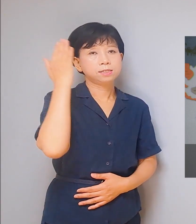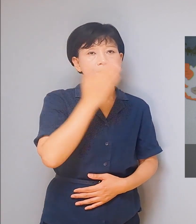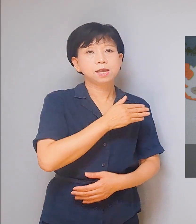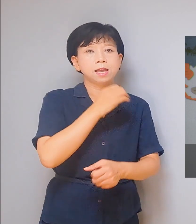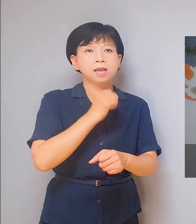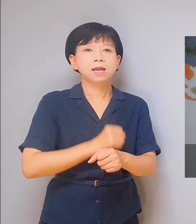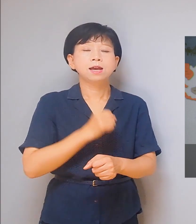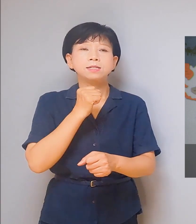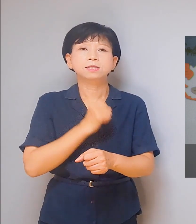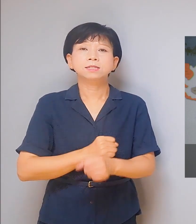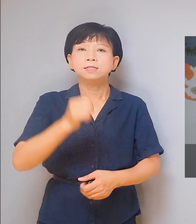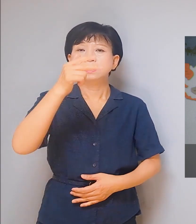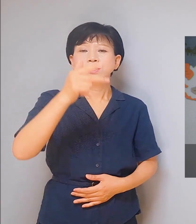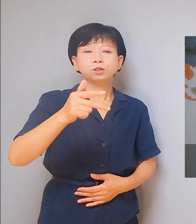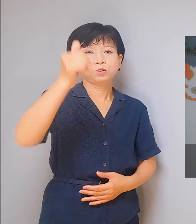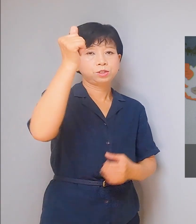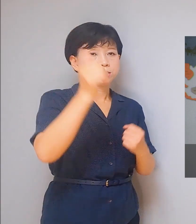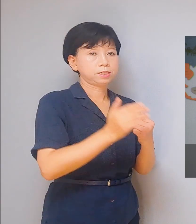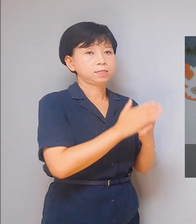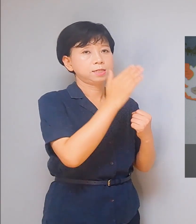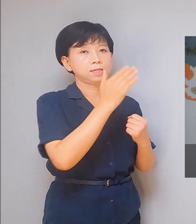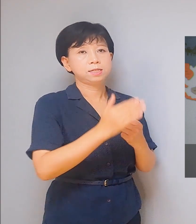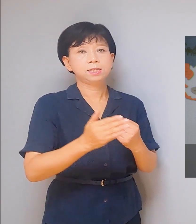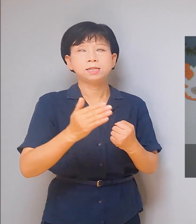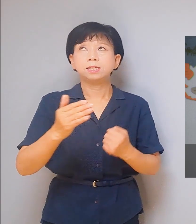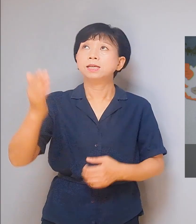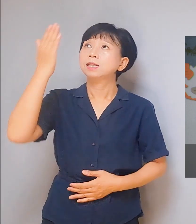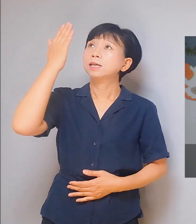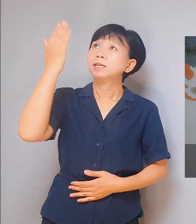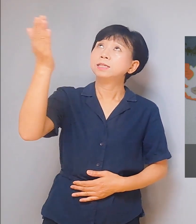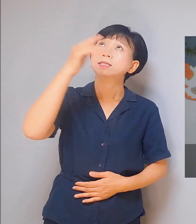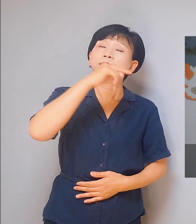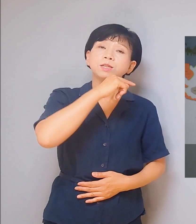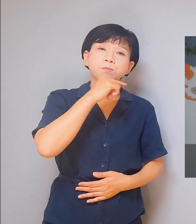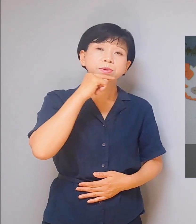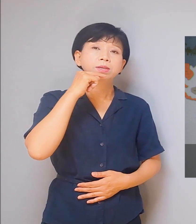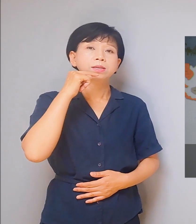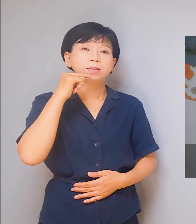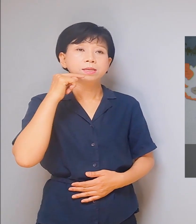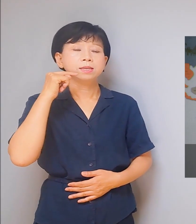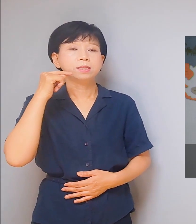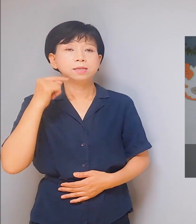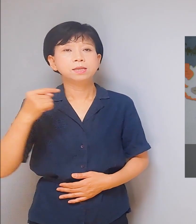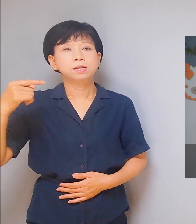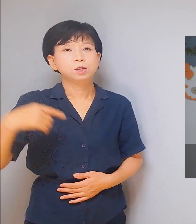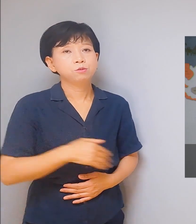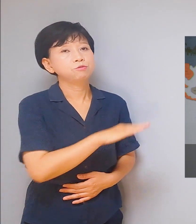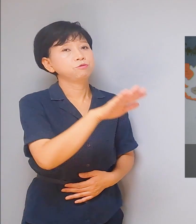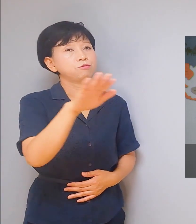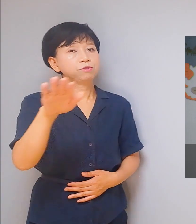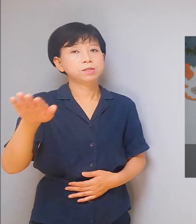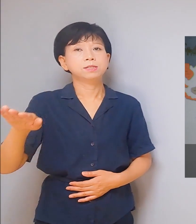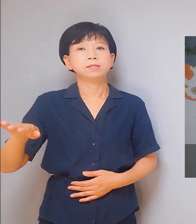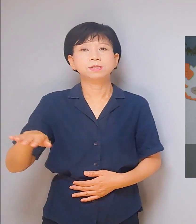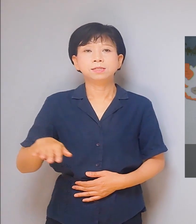우리를 깨끗게 하시는 주시니 그의